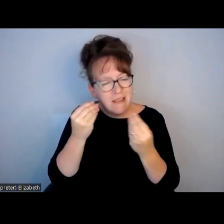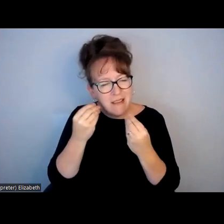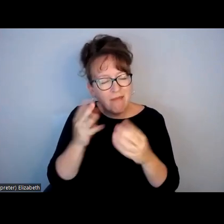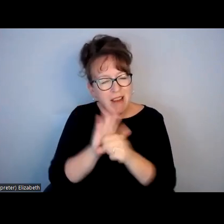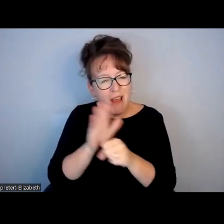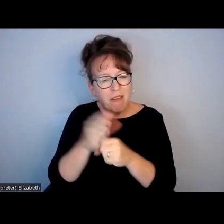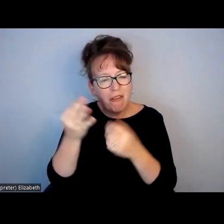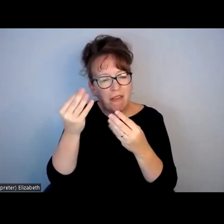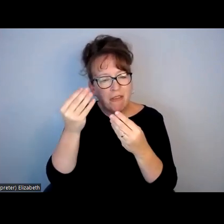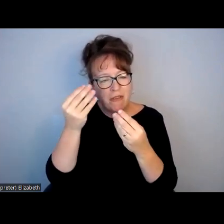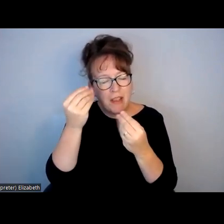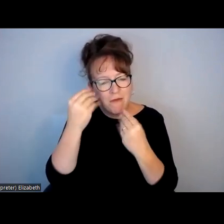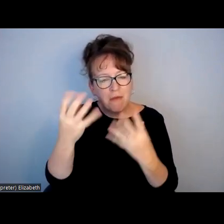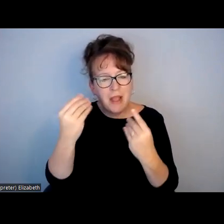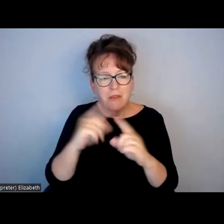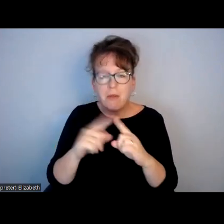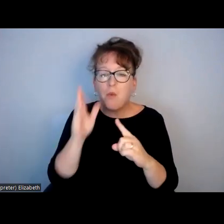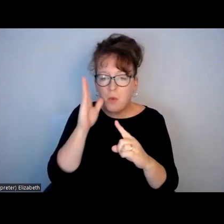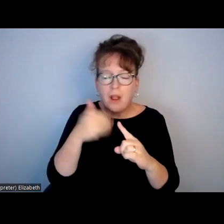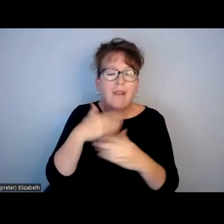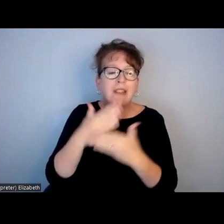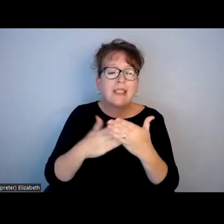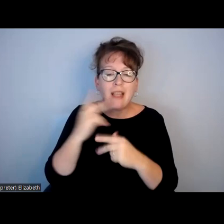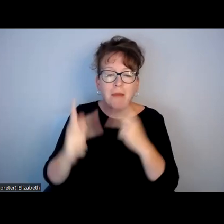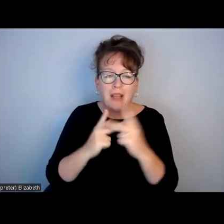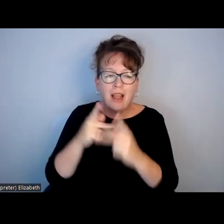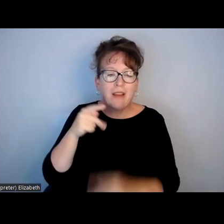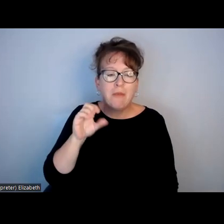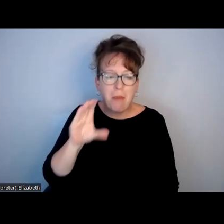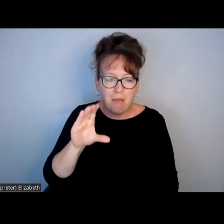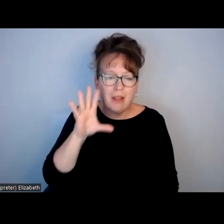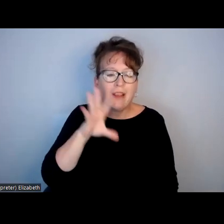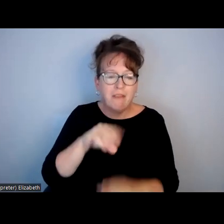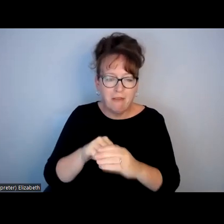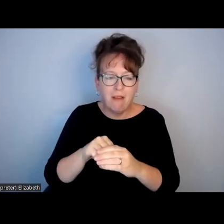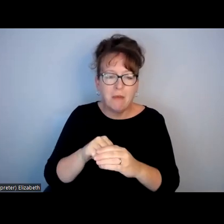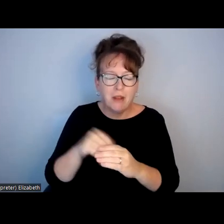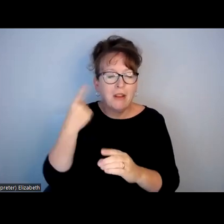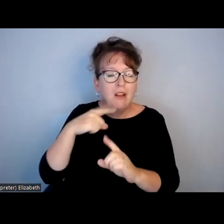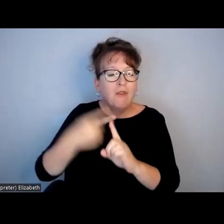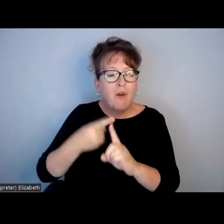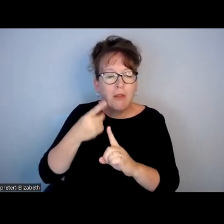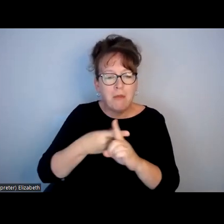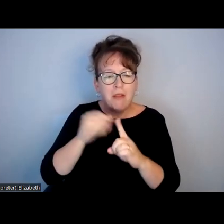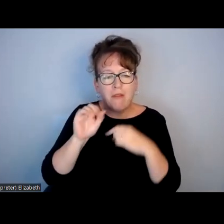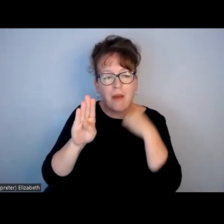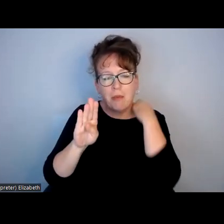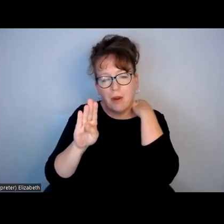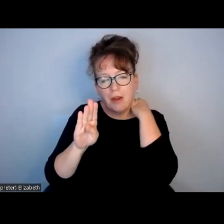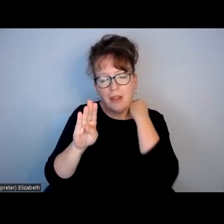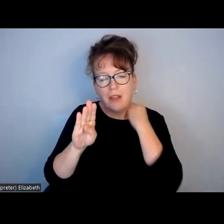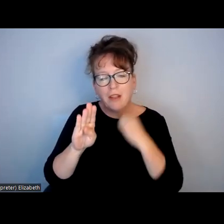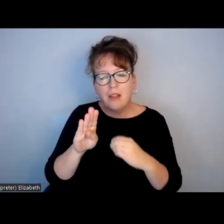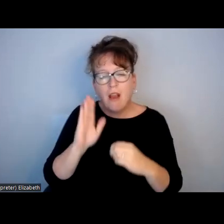que describa dónde estamos en el proceso eh definitivamente es algo que queremos que pase ahora en